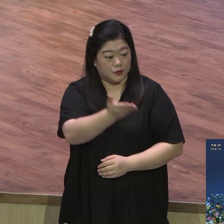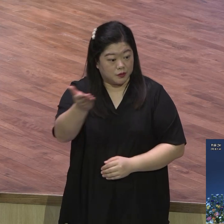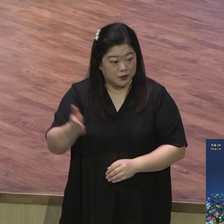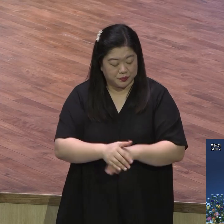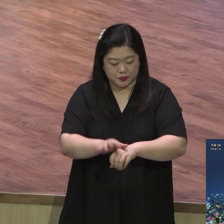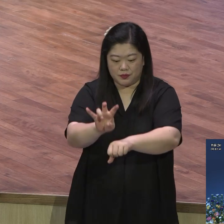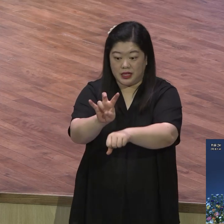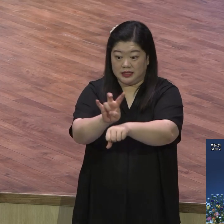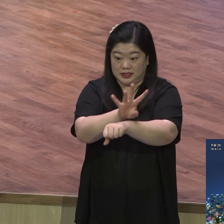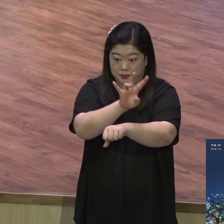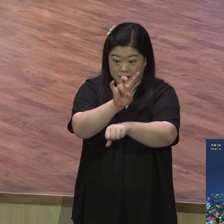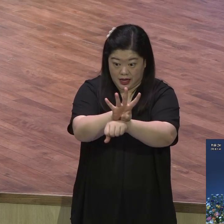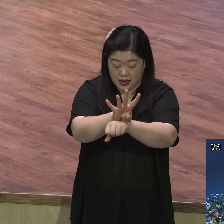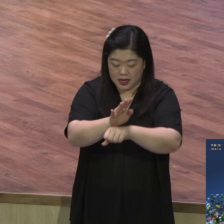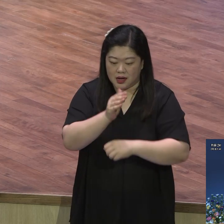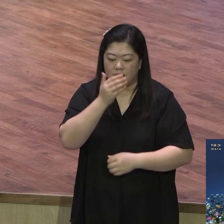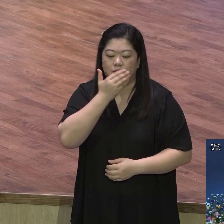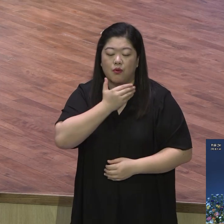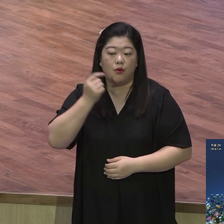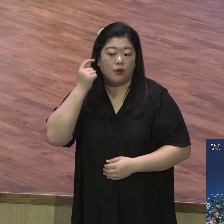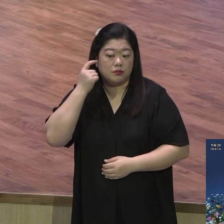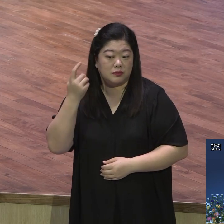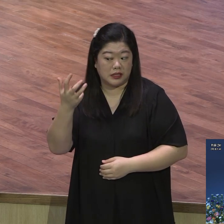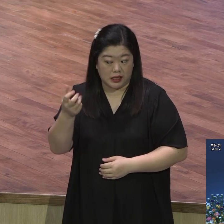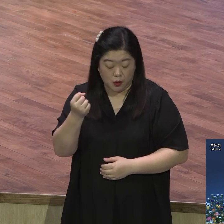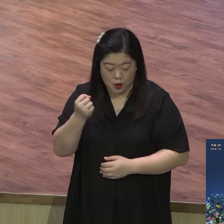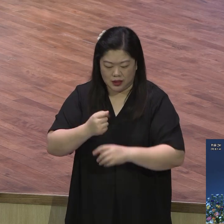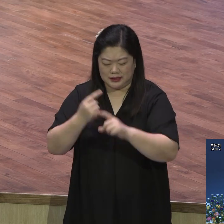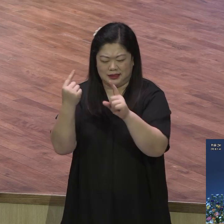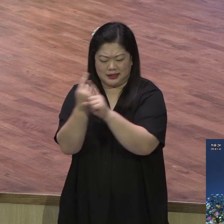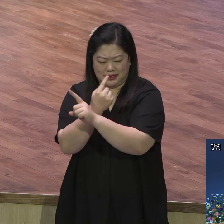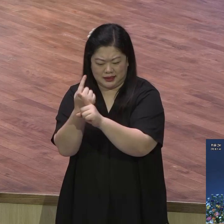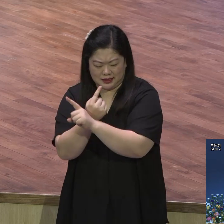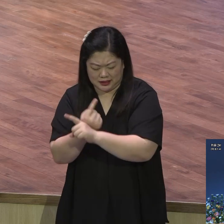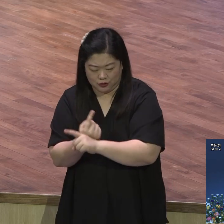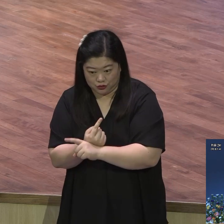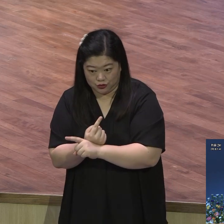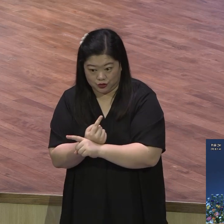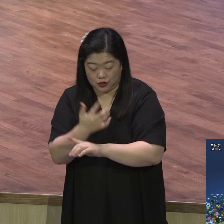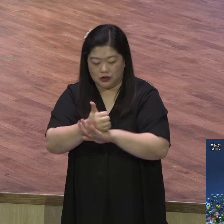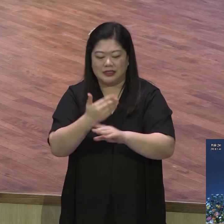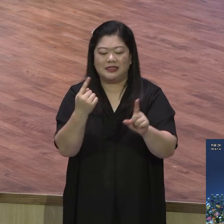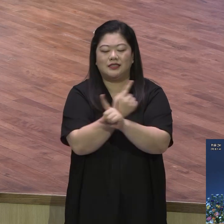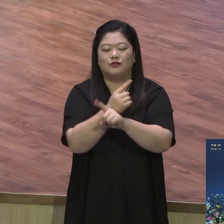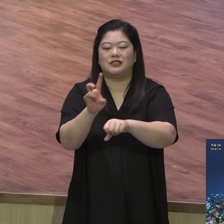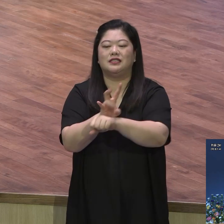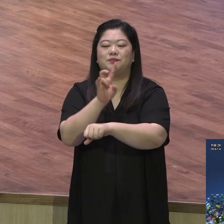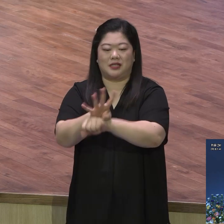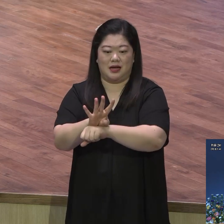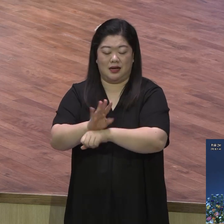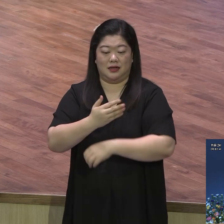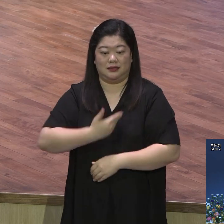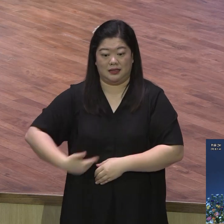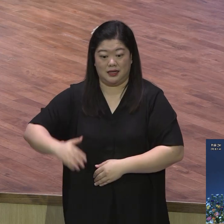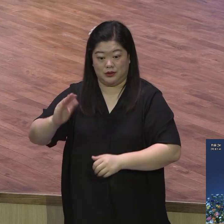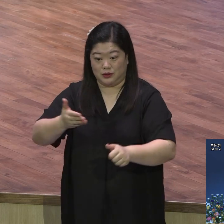복음으로 참된 회복과 치유를 일으키는 치유 24의 삶 속으로 들어가시기를 짐으로 축복합니다.